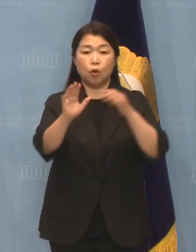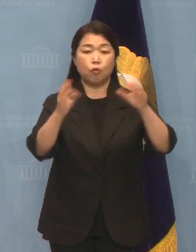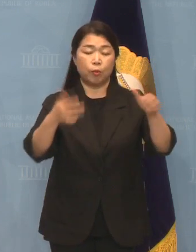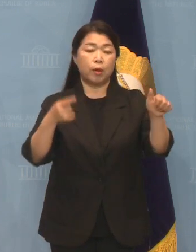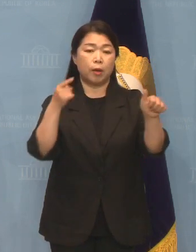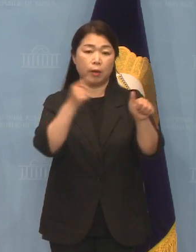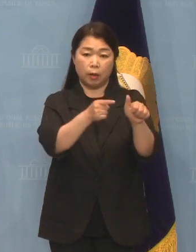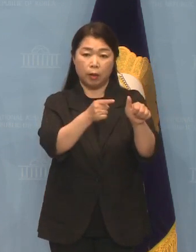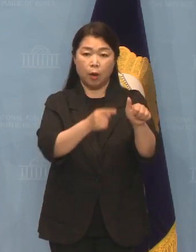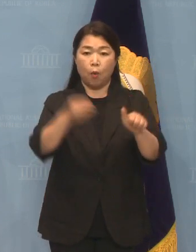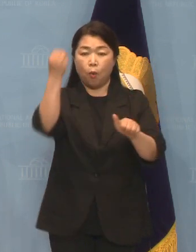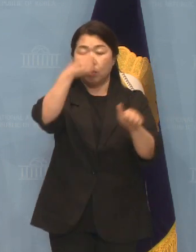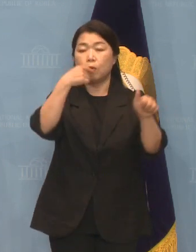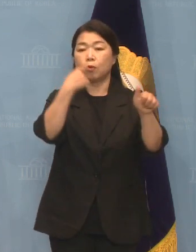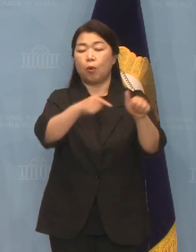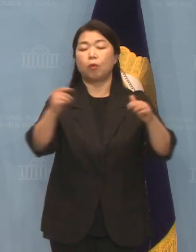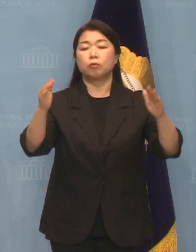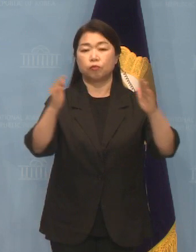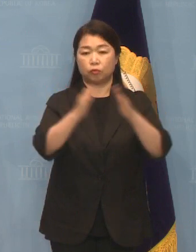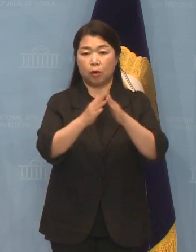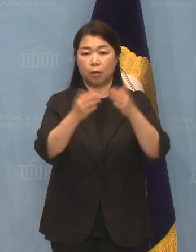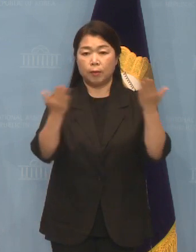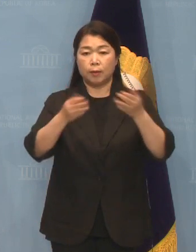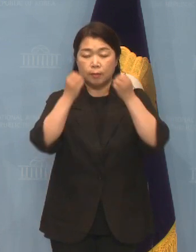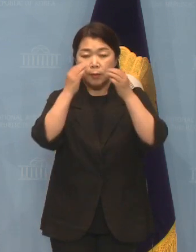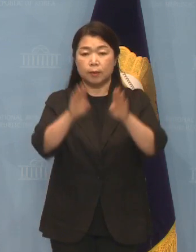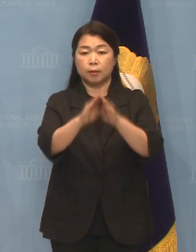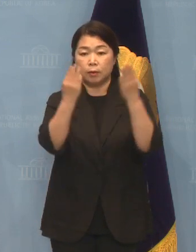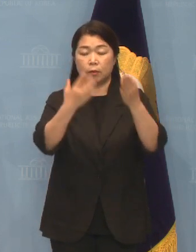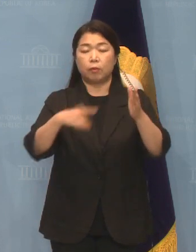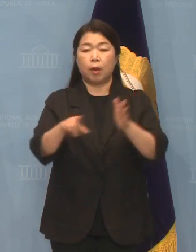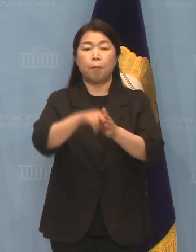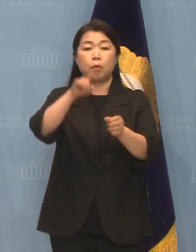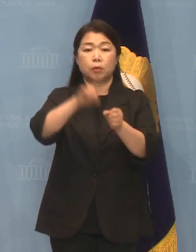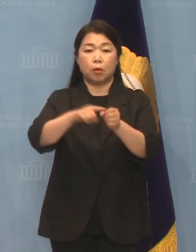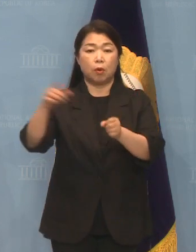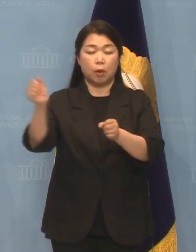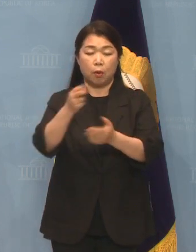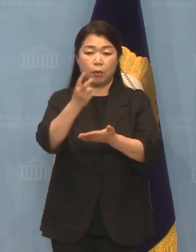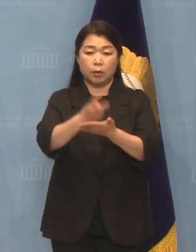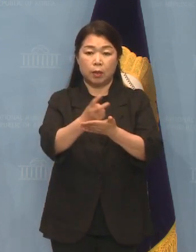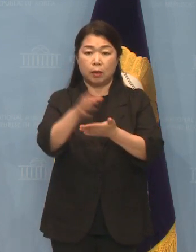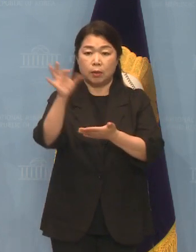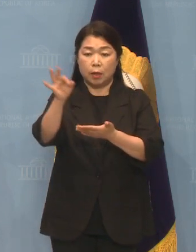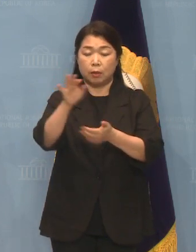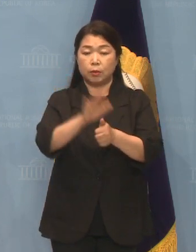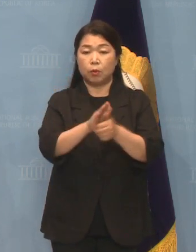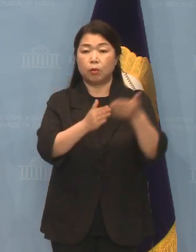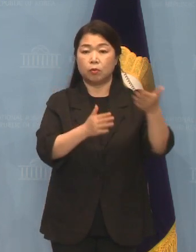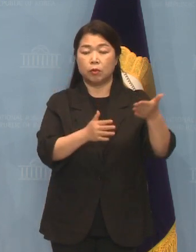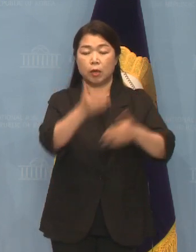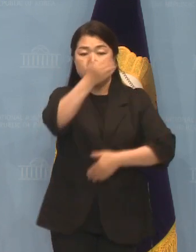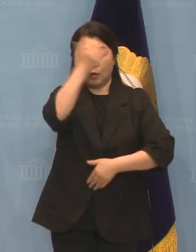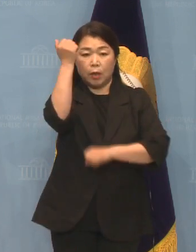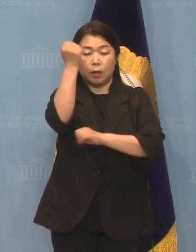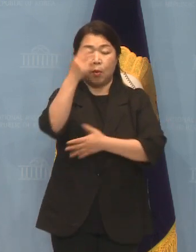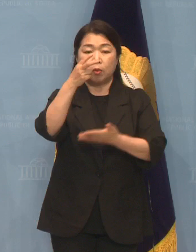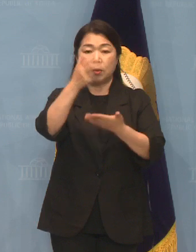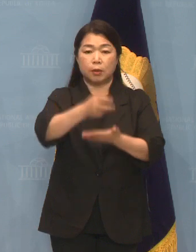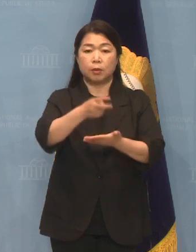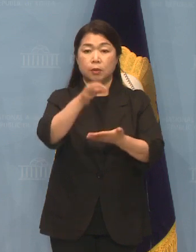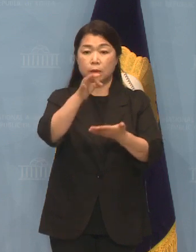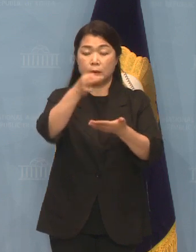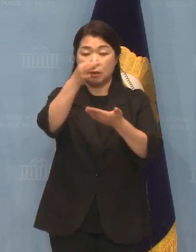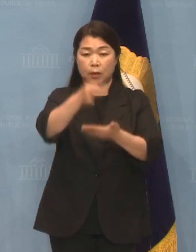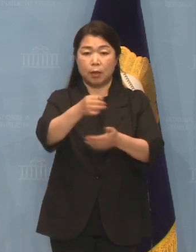국민에게 고등교육, 주거, 창업 등의 용도로만 자금을 지급하는 청년 기본 자산 지원 사업을